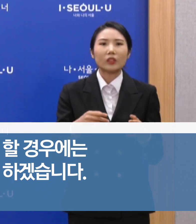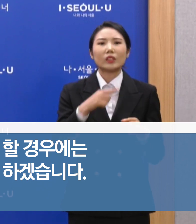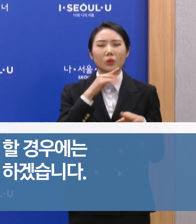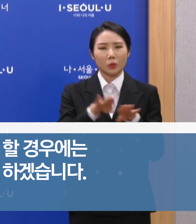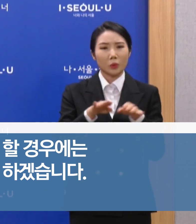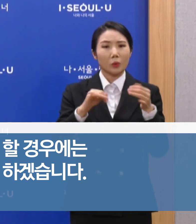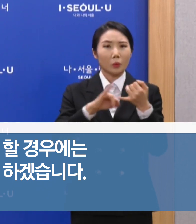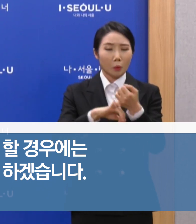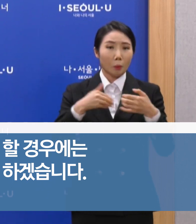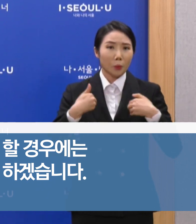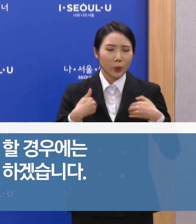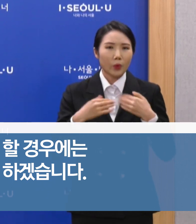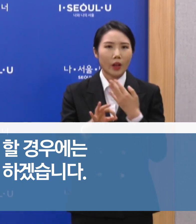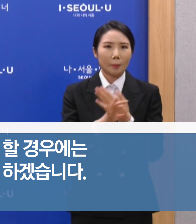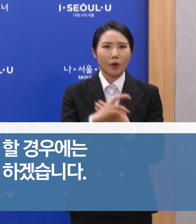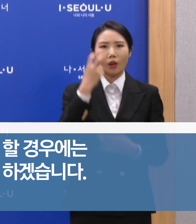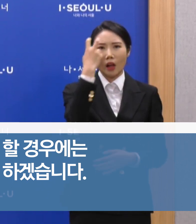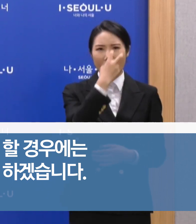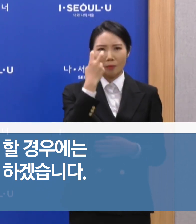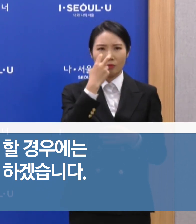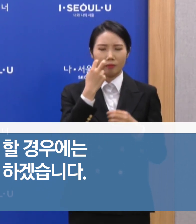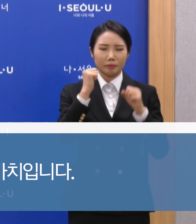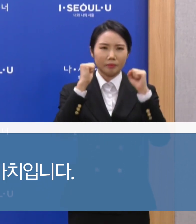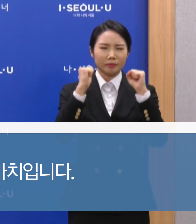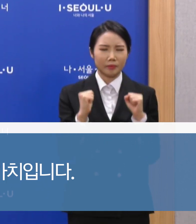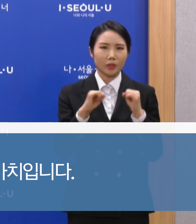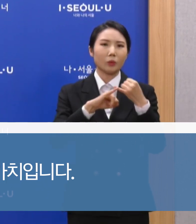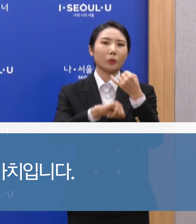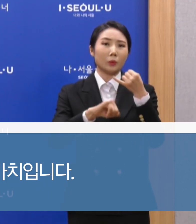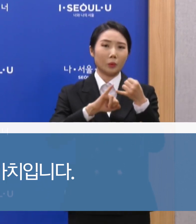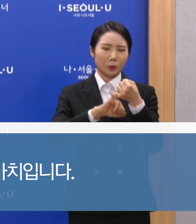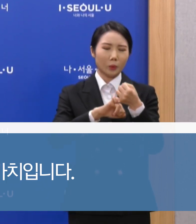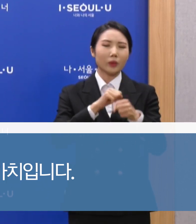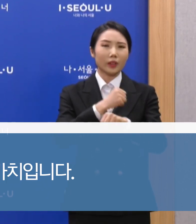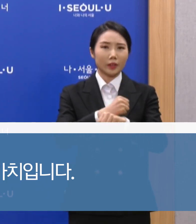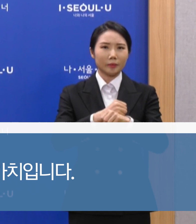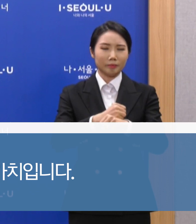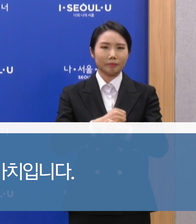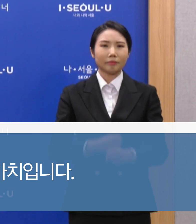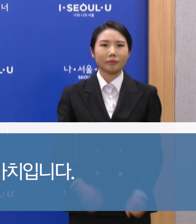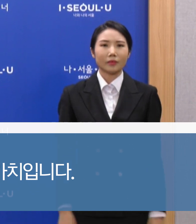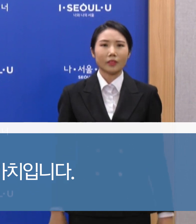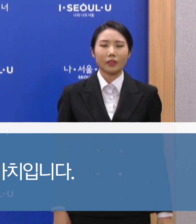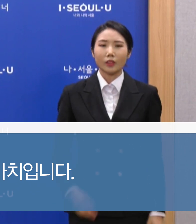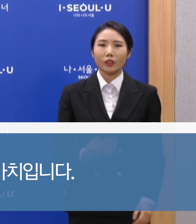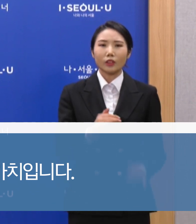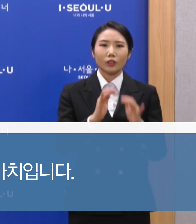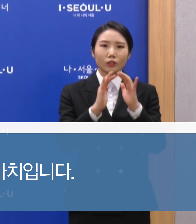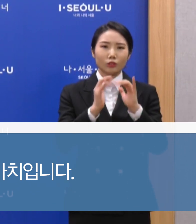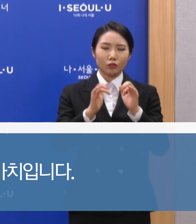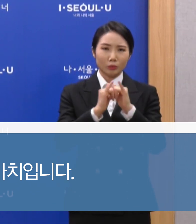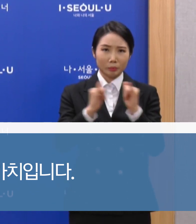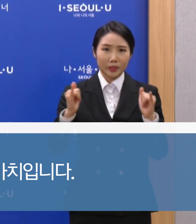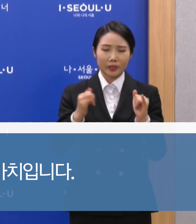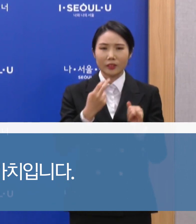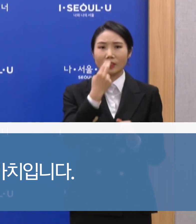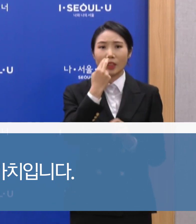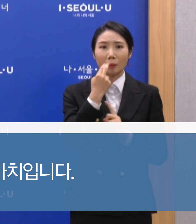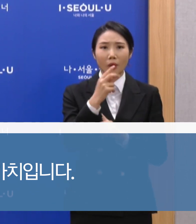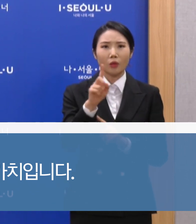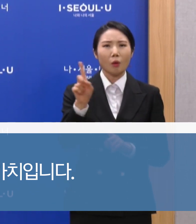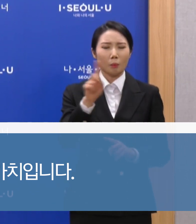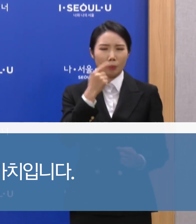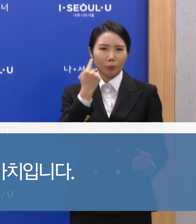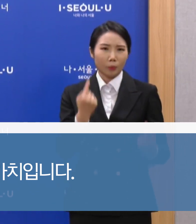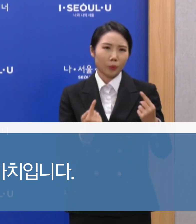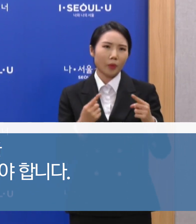조치가 뒤따르도록 하겠습니다. 국민의 생명과 안전은 그 무엇과도 바꿀 수 없는 최우선